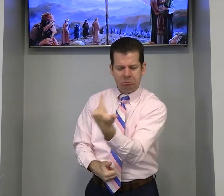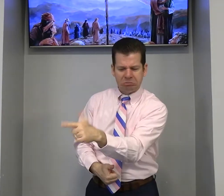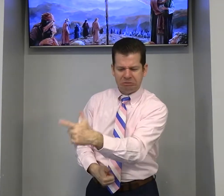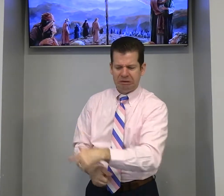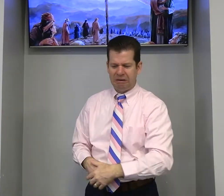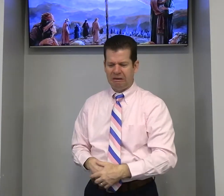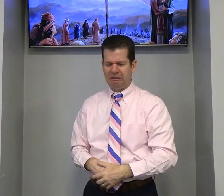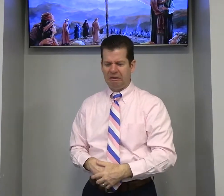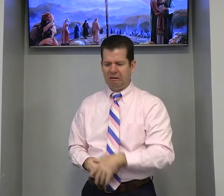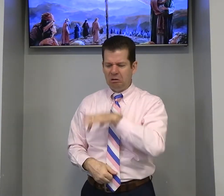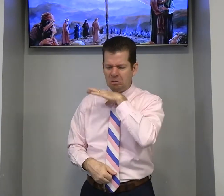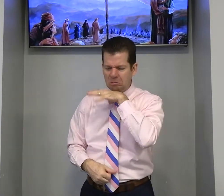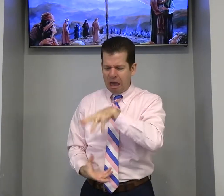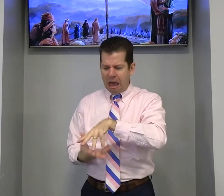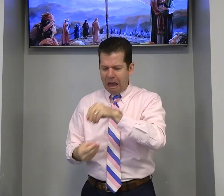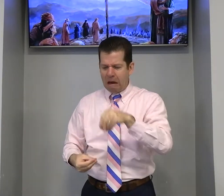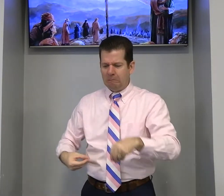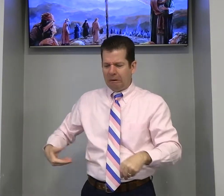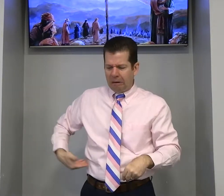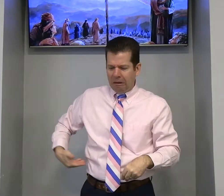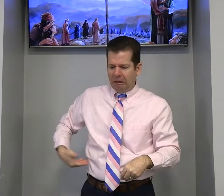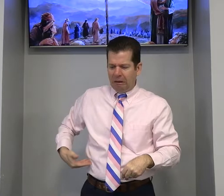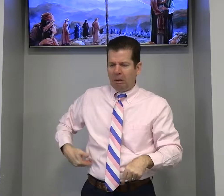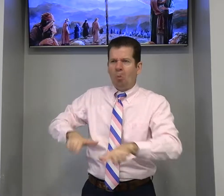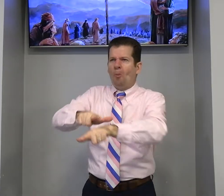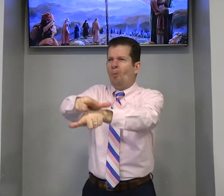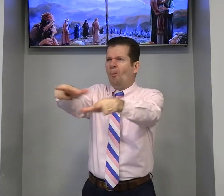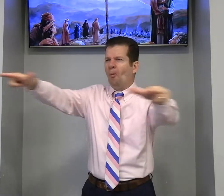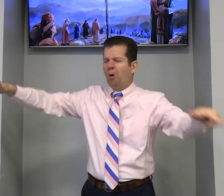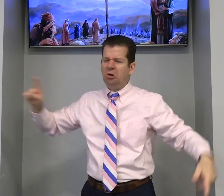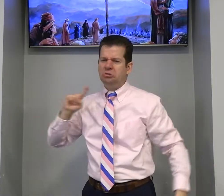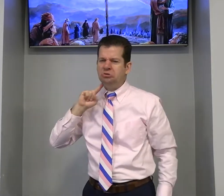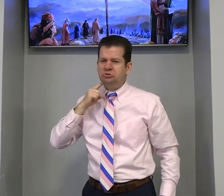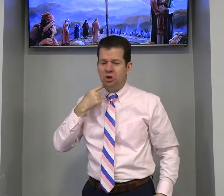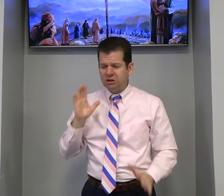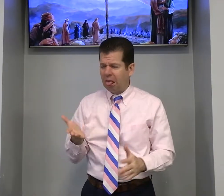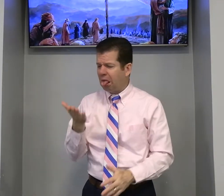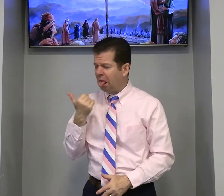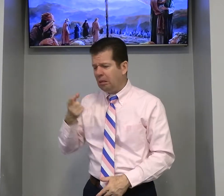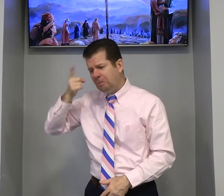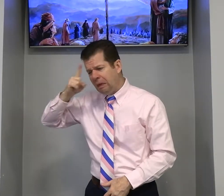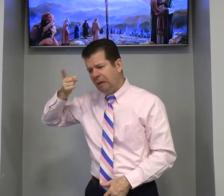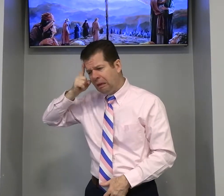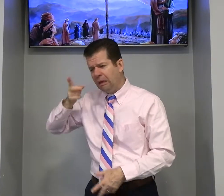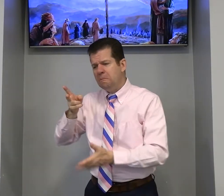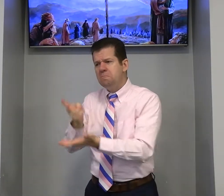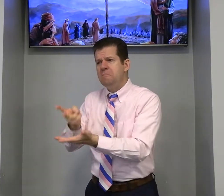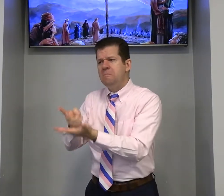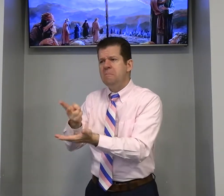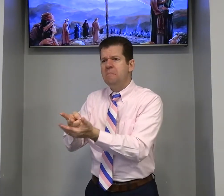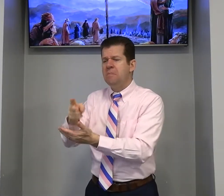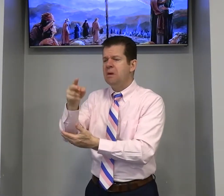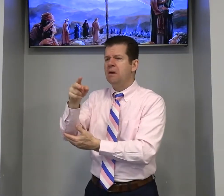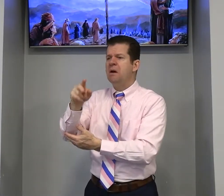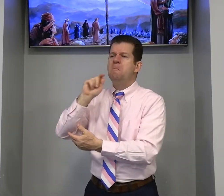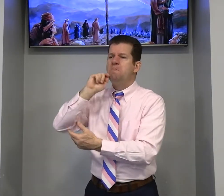que pão e água não tem? Estamos com fome, esse lugar sujo, e todo dia come a mesma